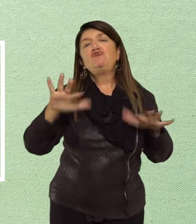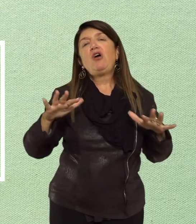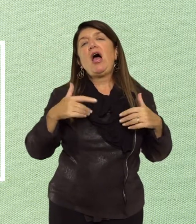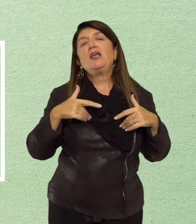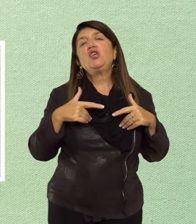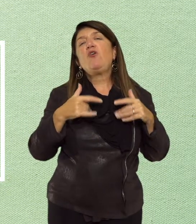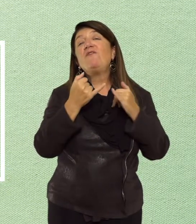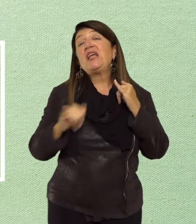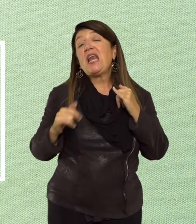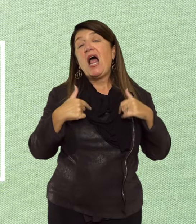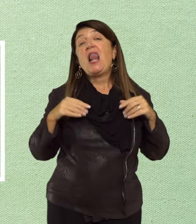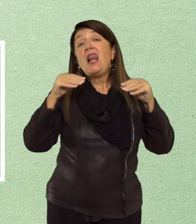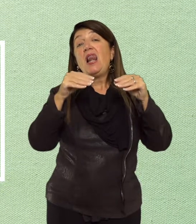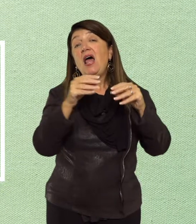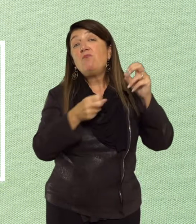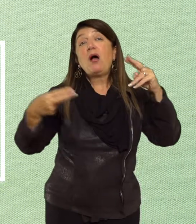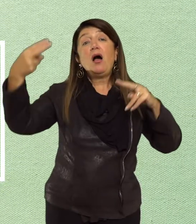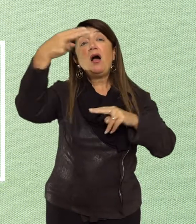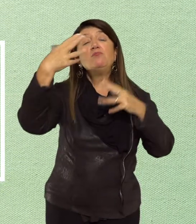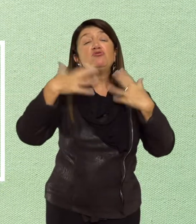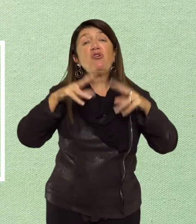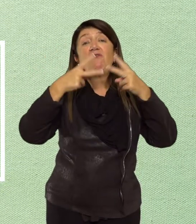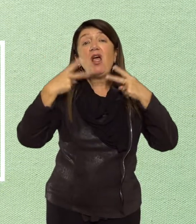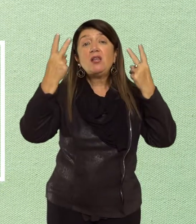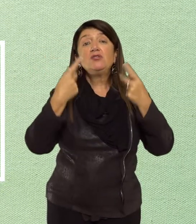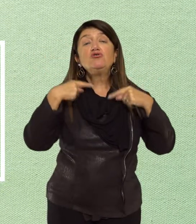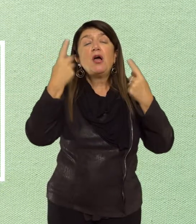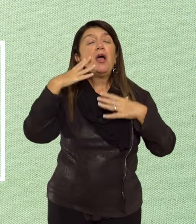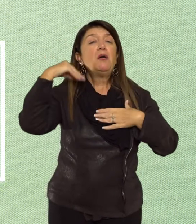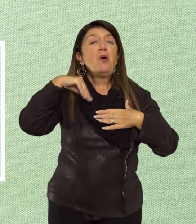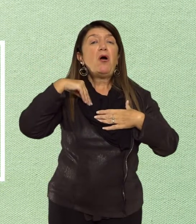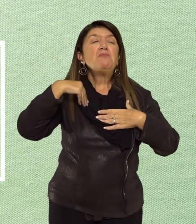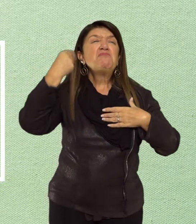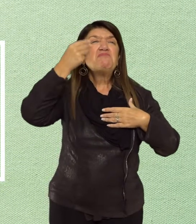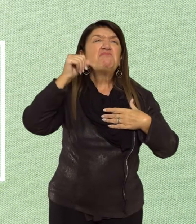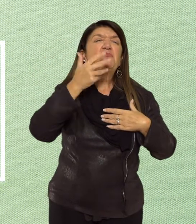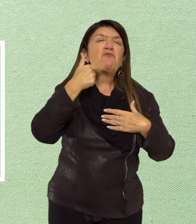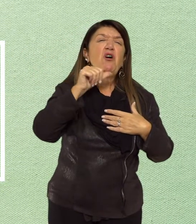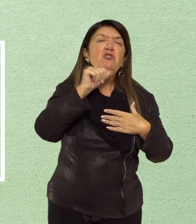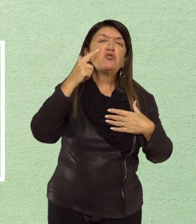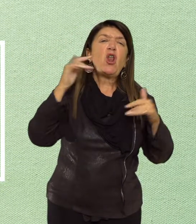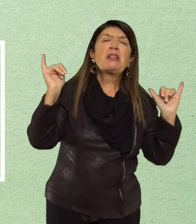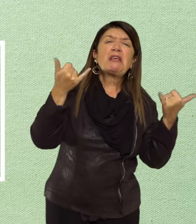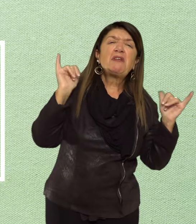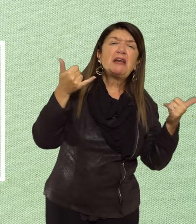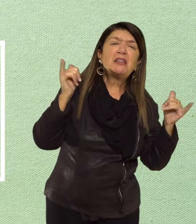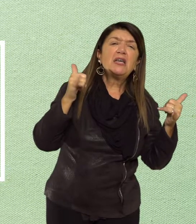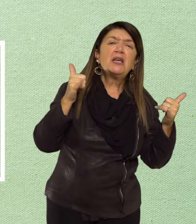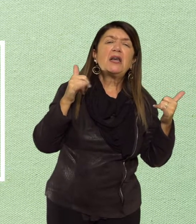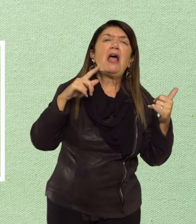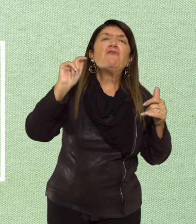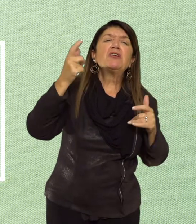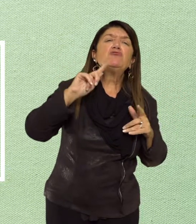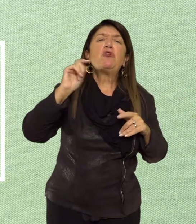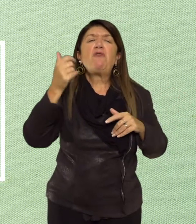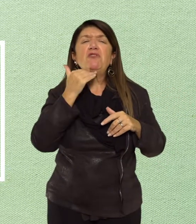felice. E dopodiché ho detto non ho veramente nulla da perdere, voglio solo divertirmi, godermi questa gara, una gara che mi piace e quindi vediamo